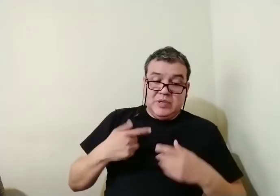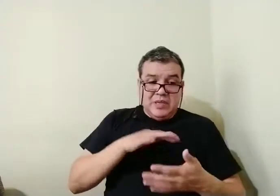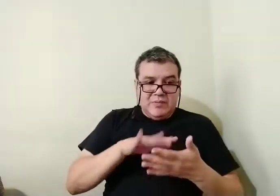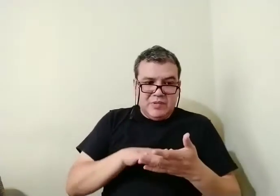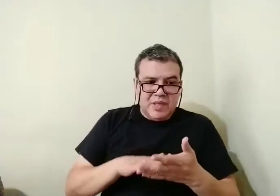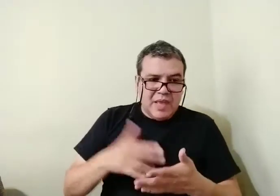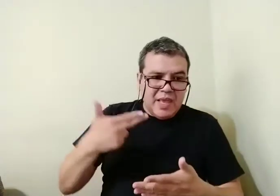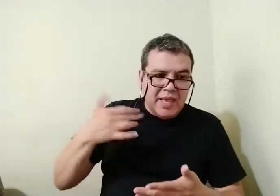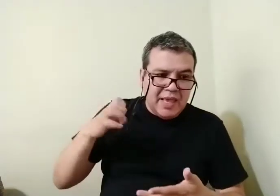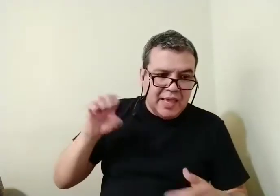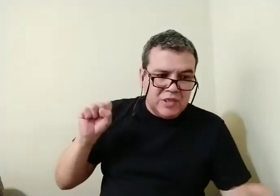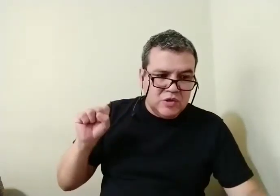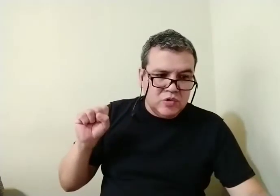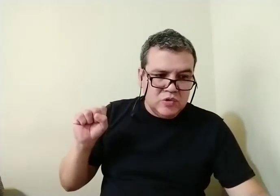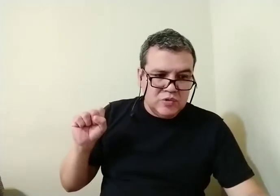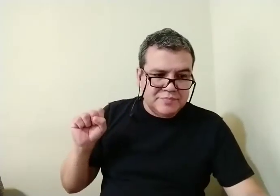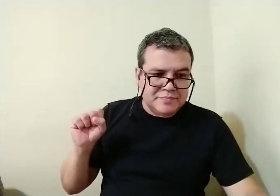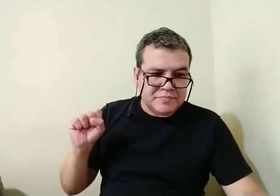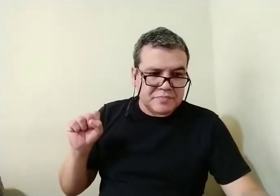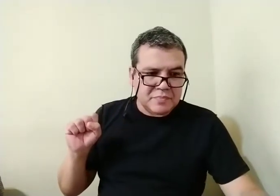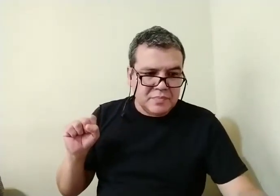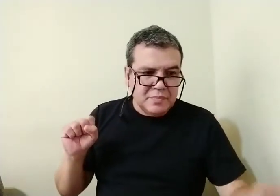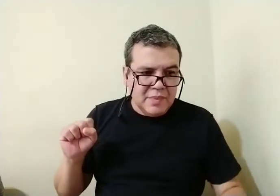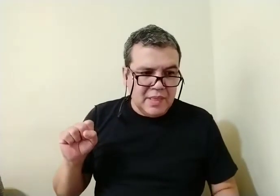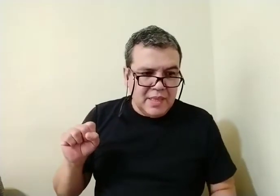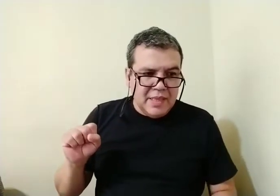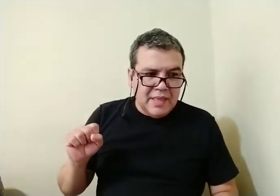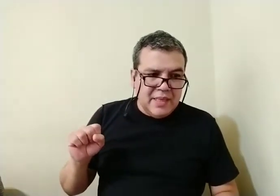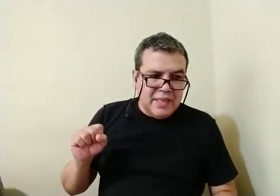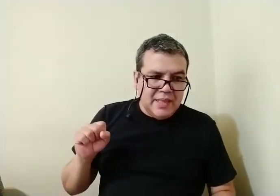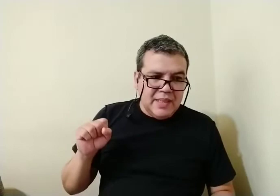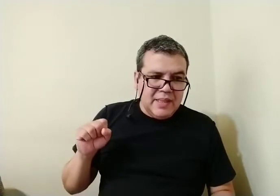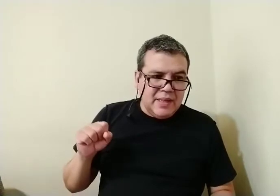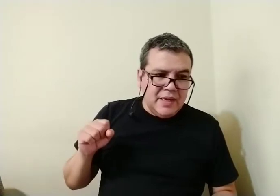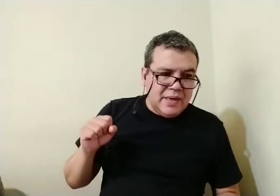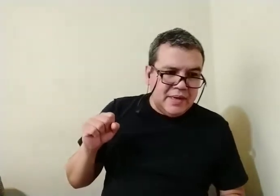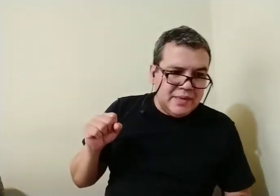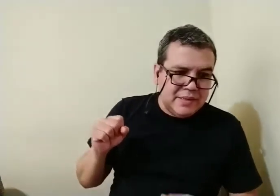creyentes trastornaron el mundo entero.